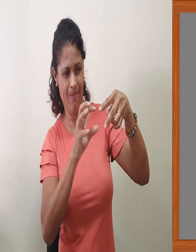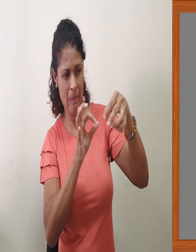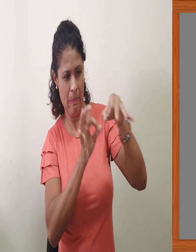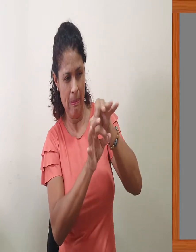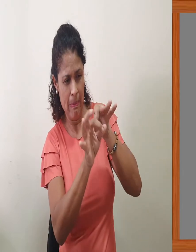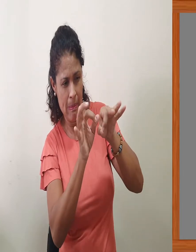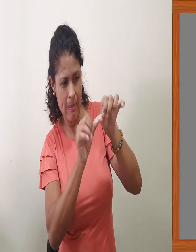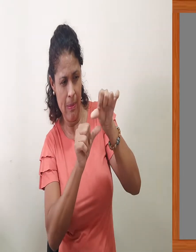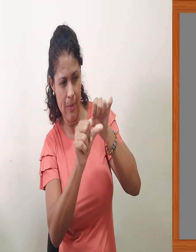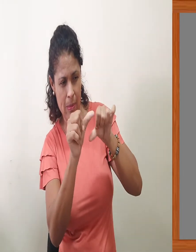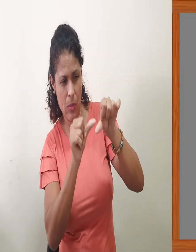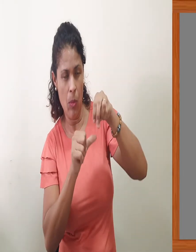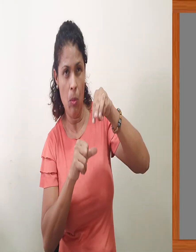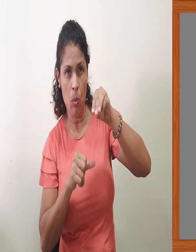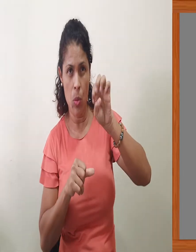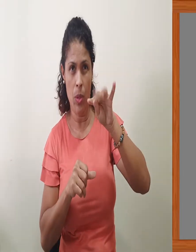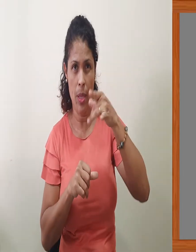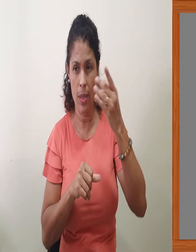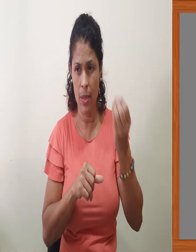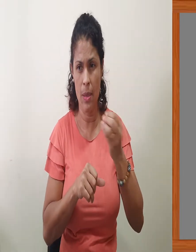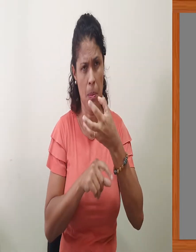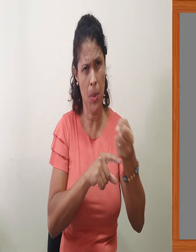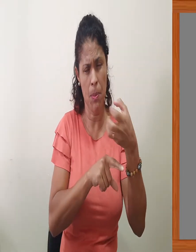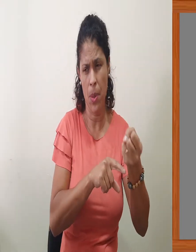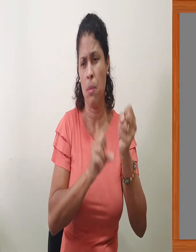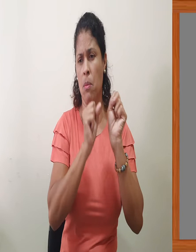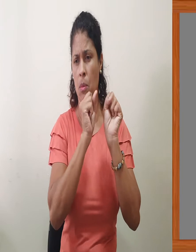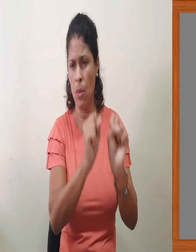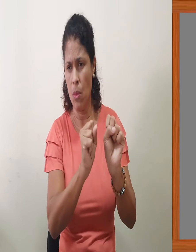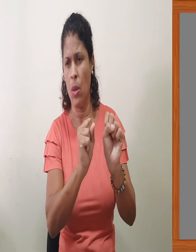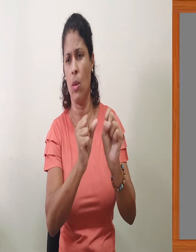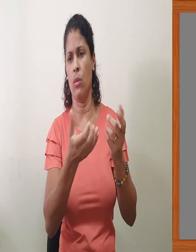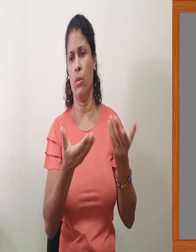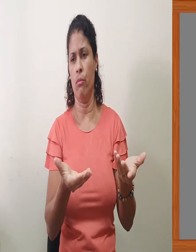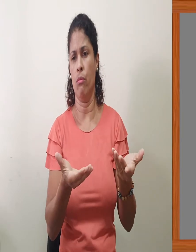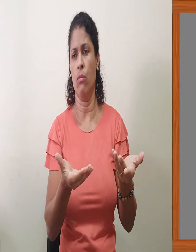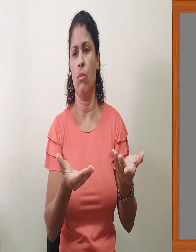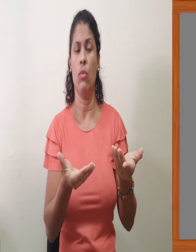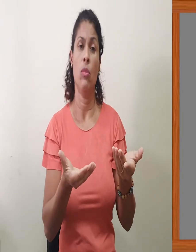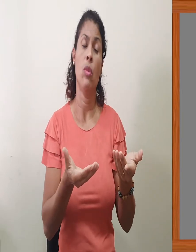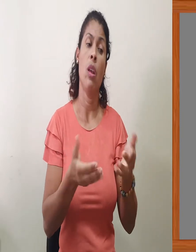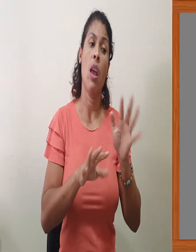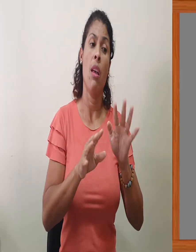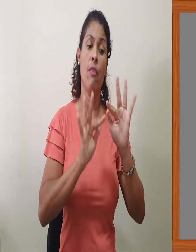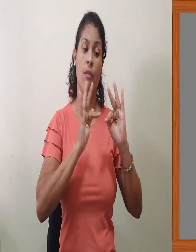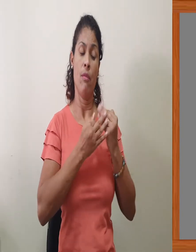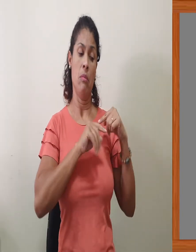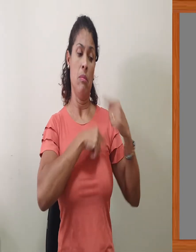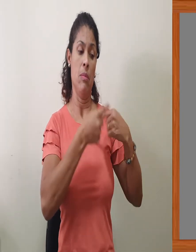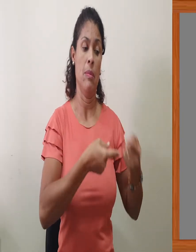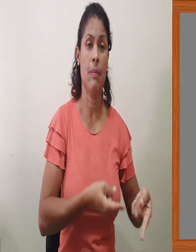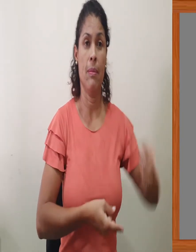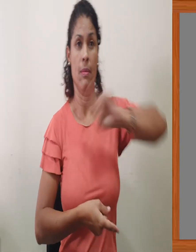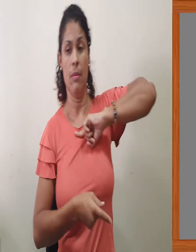fatores genéticos. Os fatores epigenéticos, os carcinógenos, causam mutações no material cromossômico